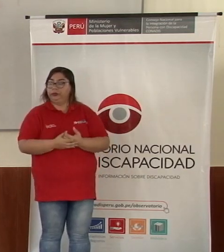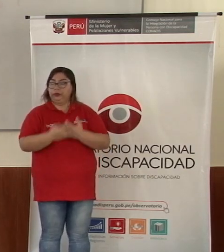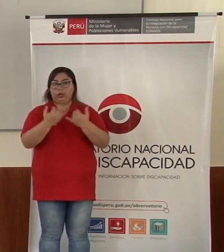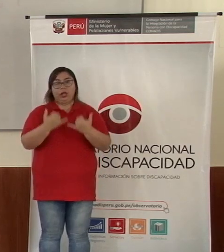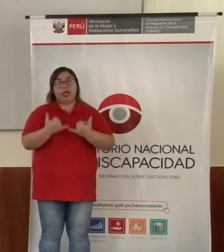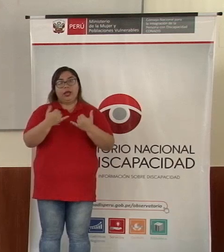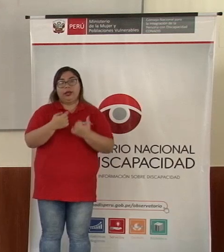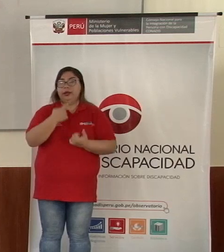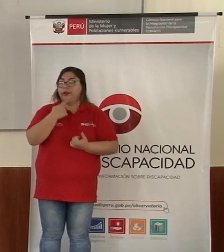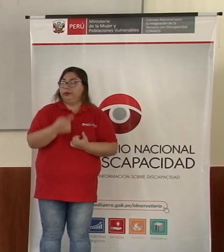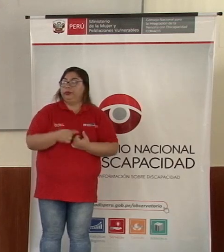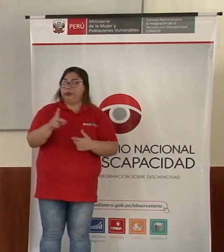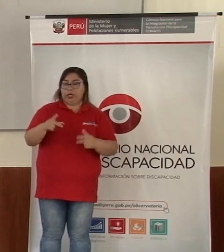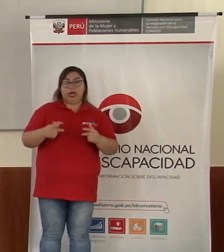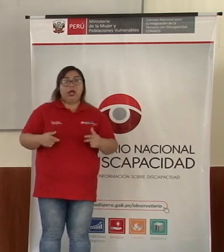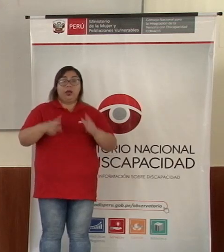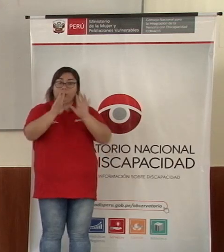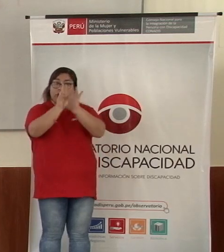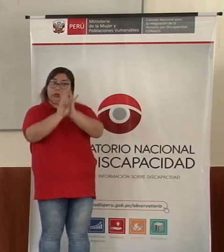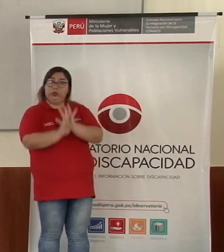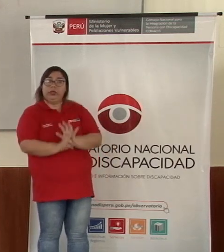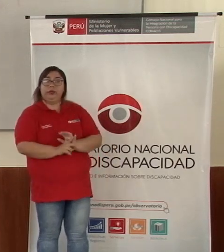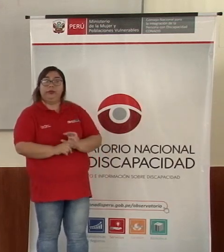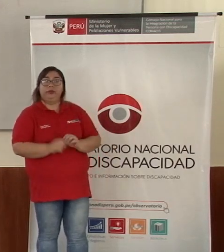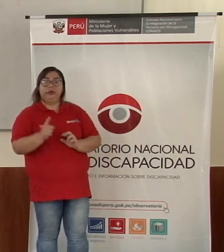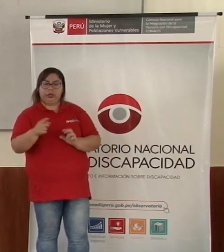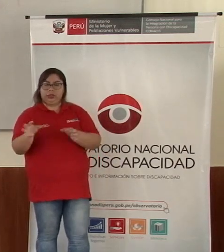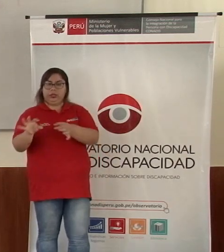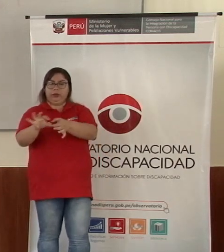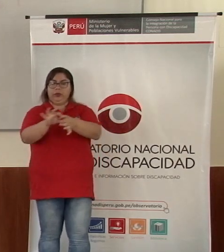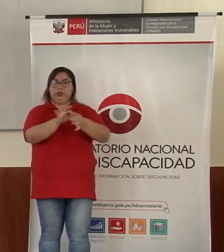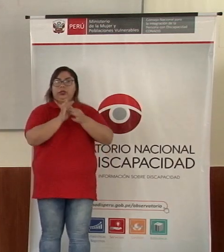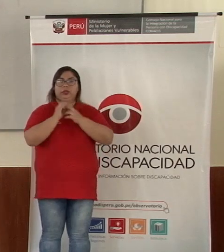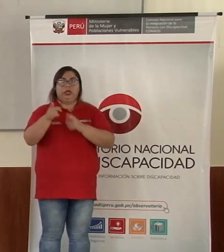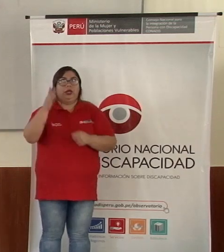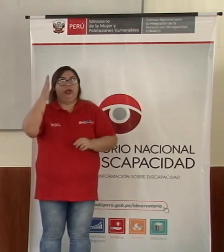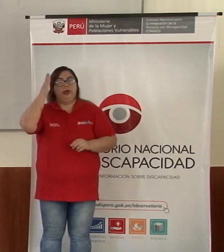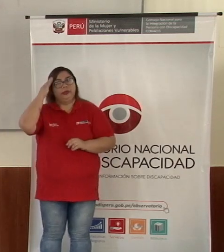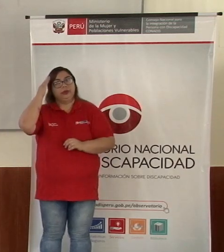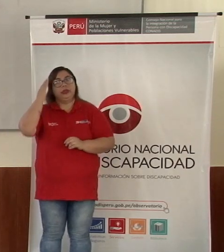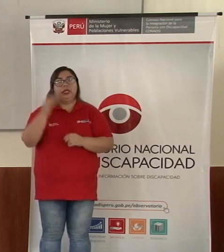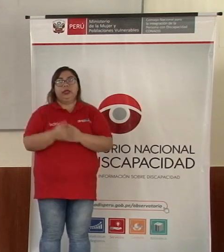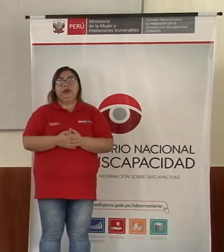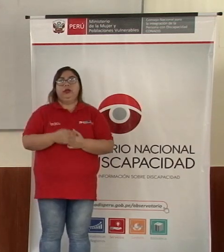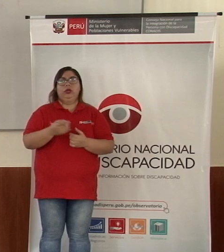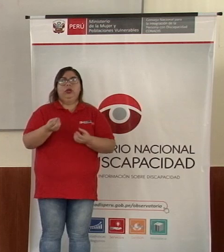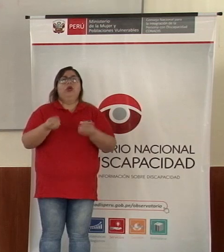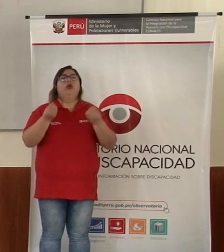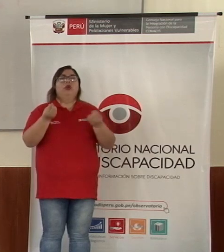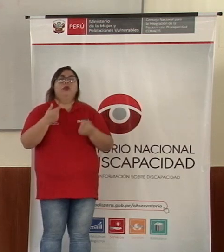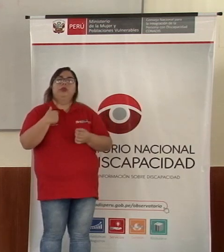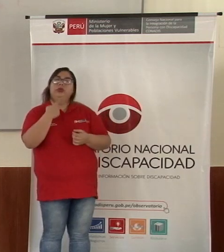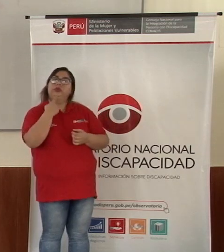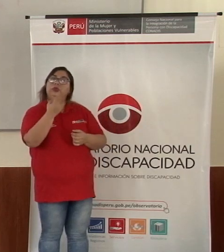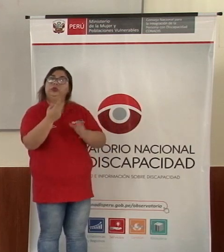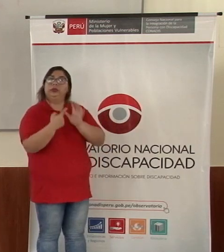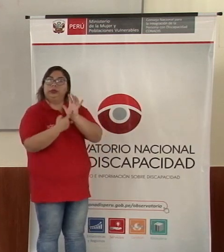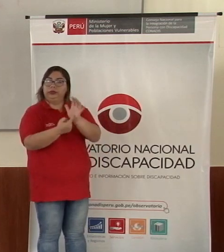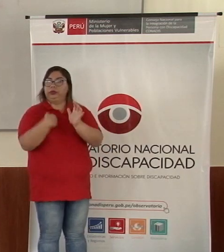Acá el tema radicaba en la voluntad, que está muy relacionada con la capacidad. ¿Cómo yo manifiesto mi